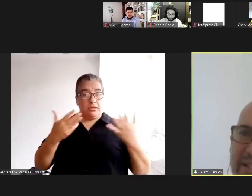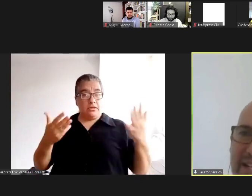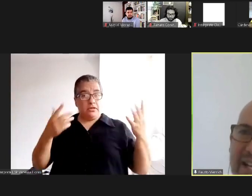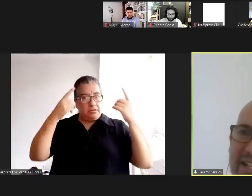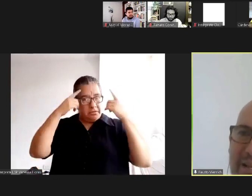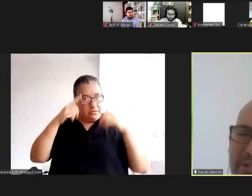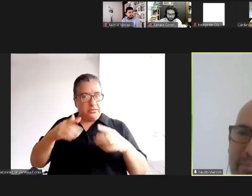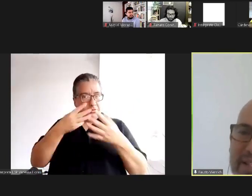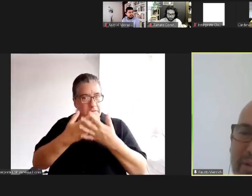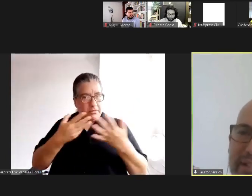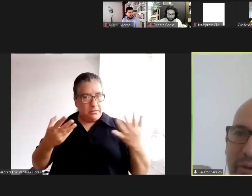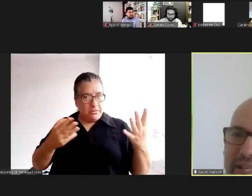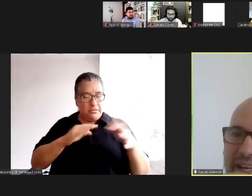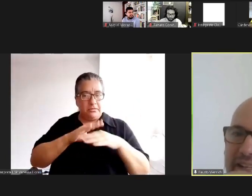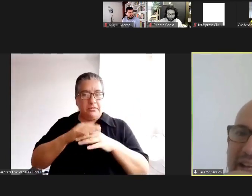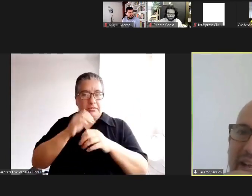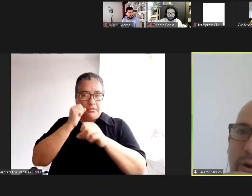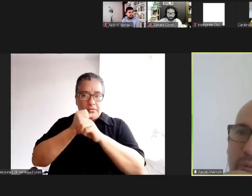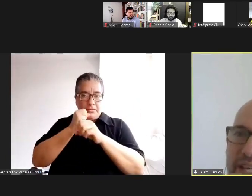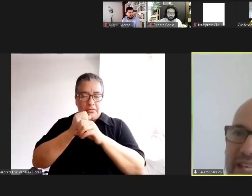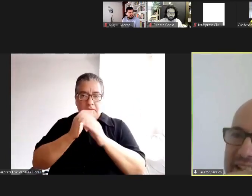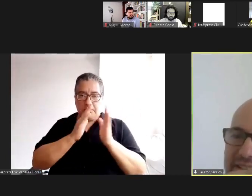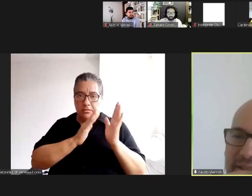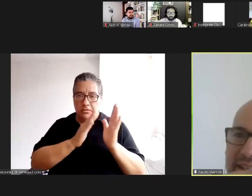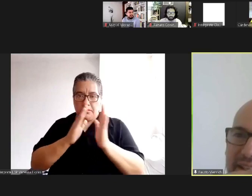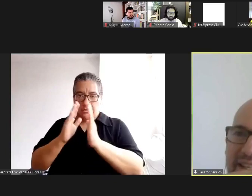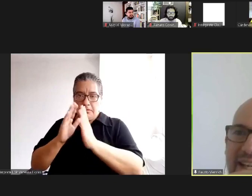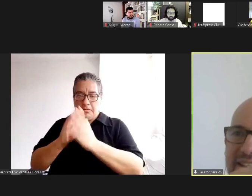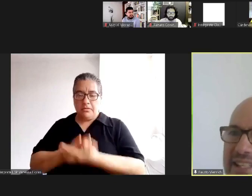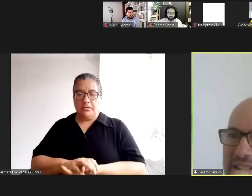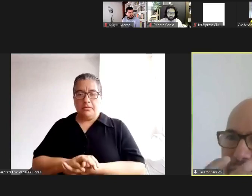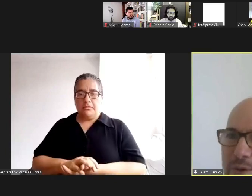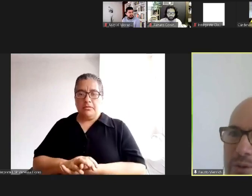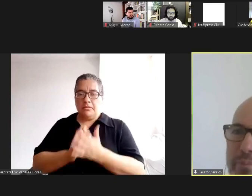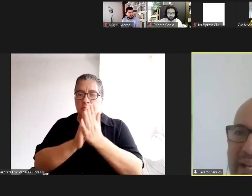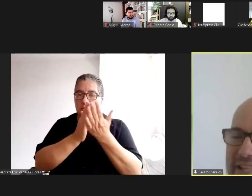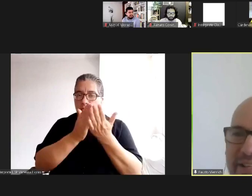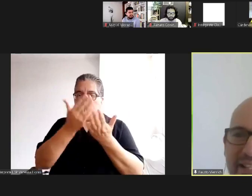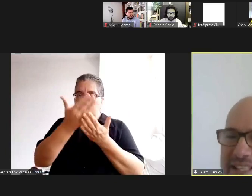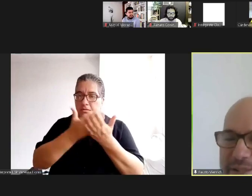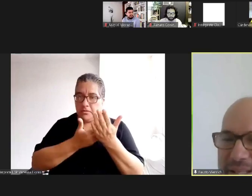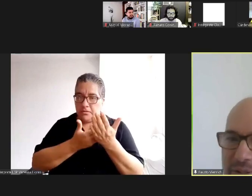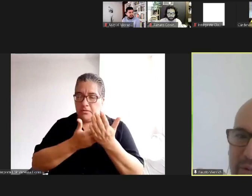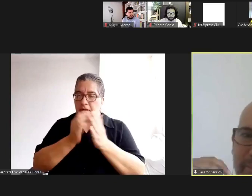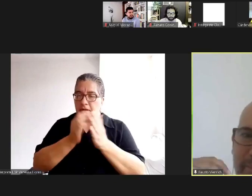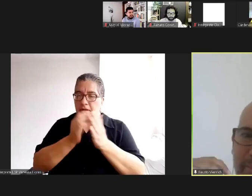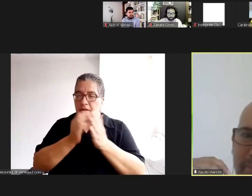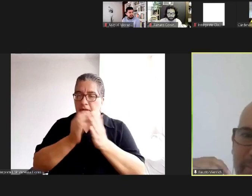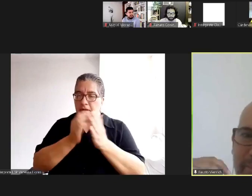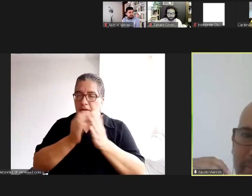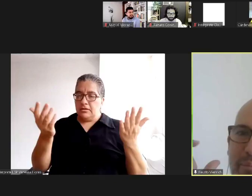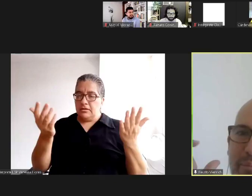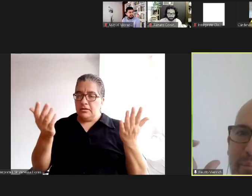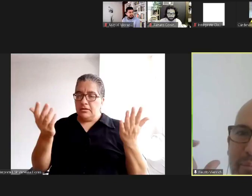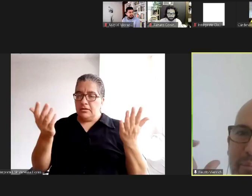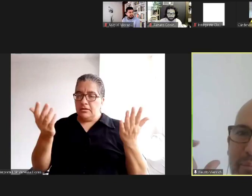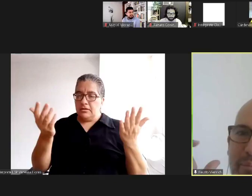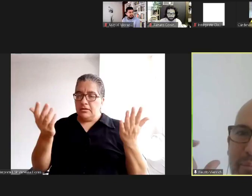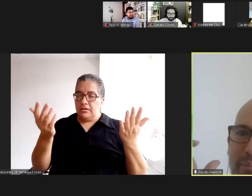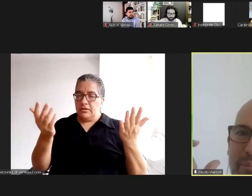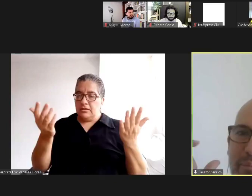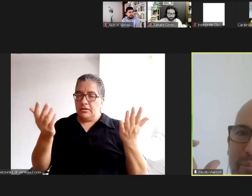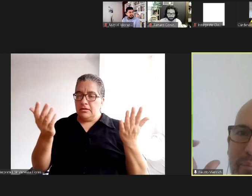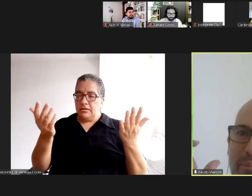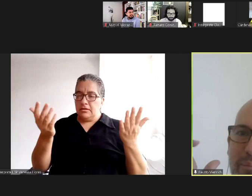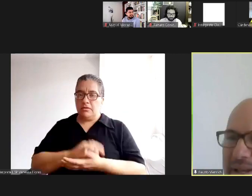todos los materiales que estamos empezando a desarrollar como guías de derecho de autor para diferentes aspectos, las estamos